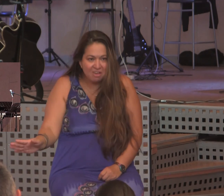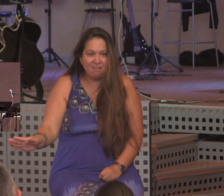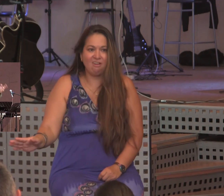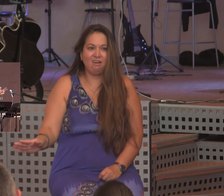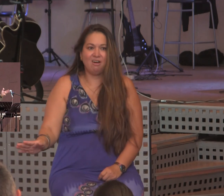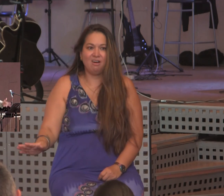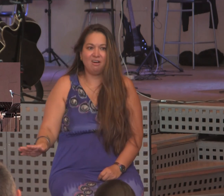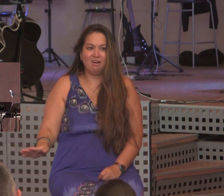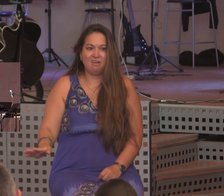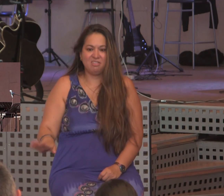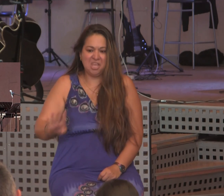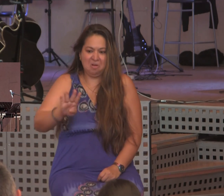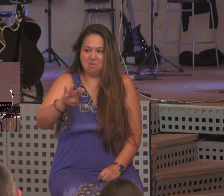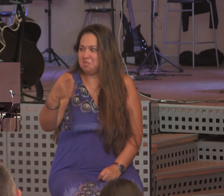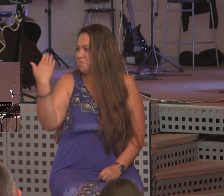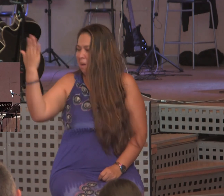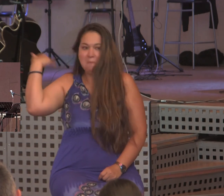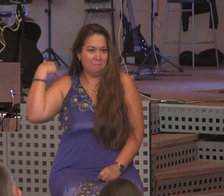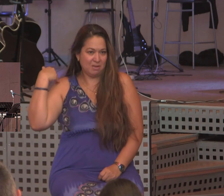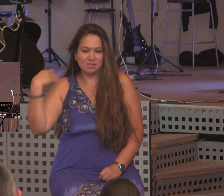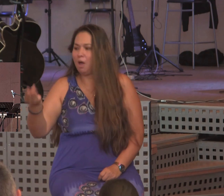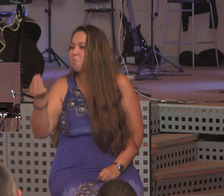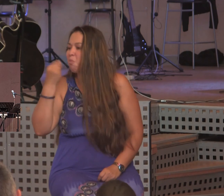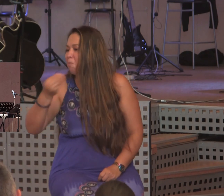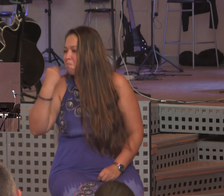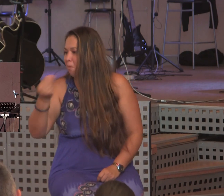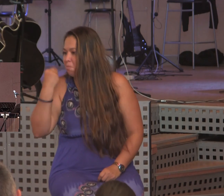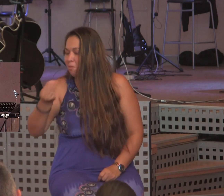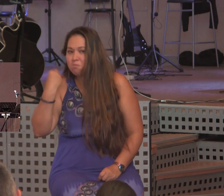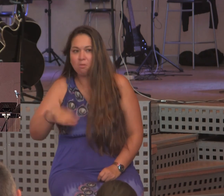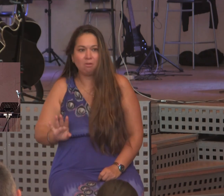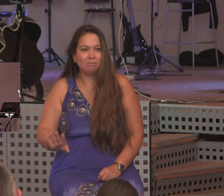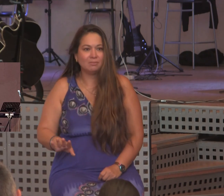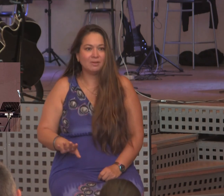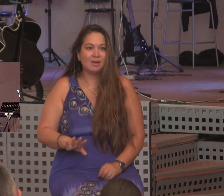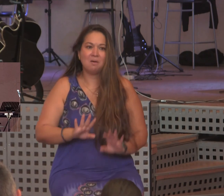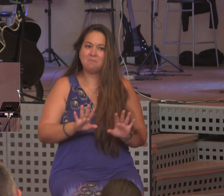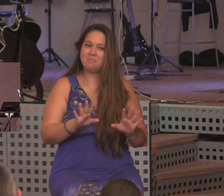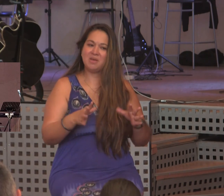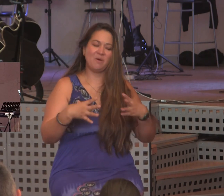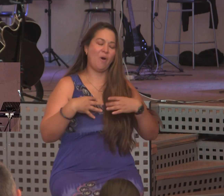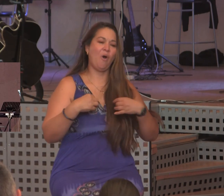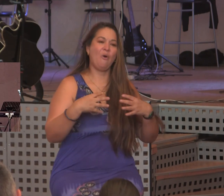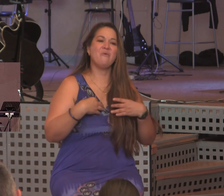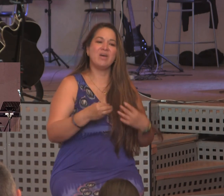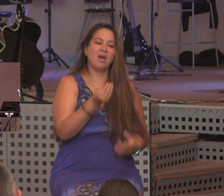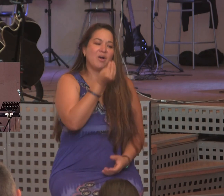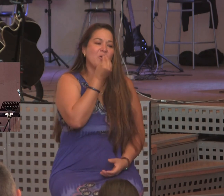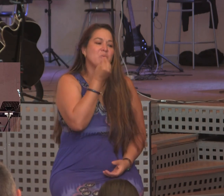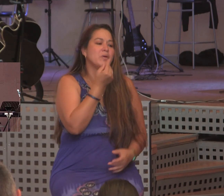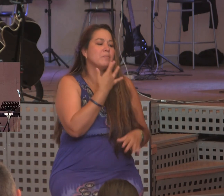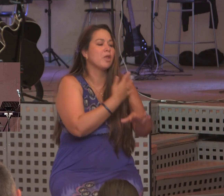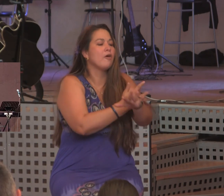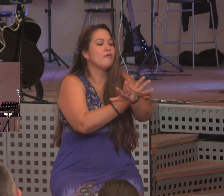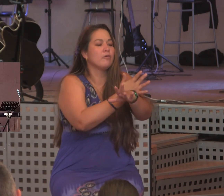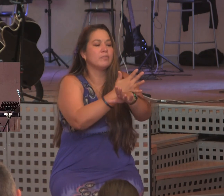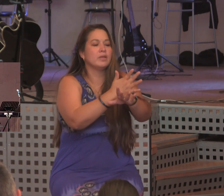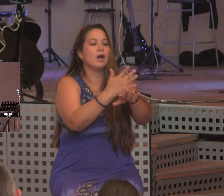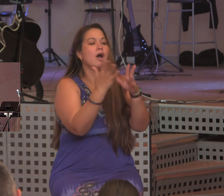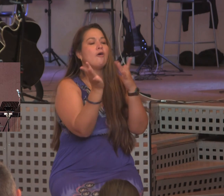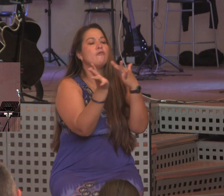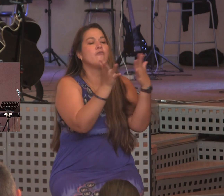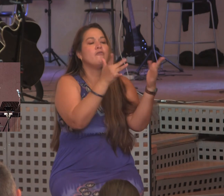va y lo busca sola y se lo come. Pero la oveja necesita brotes tiernos,